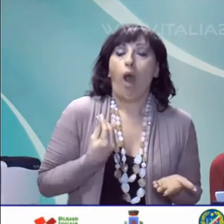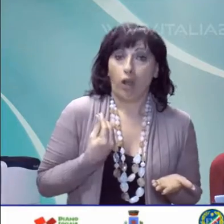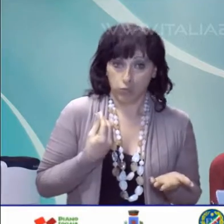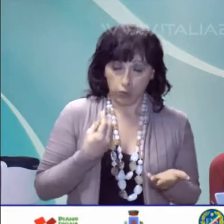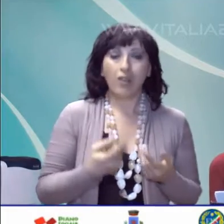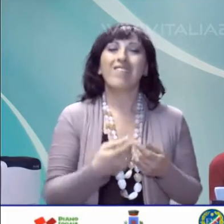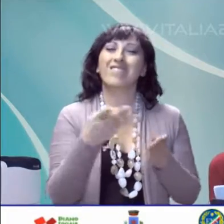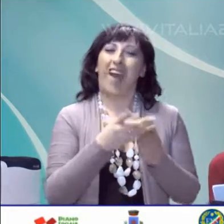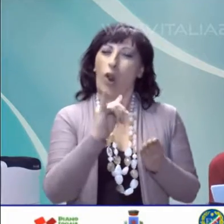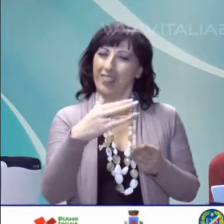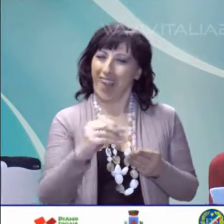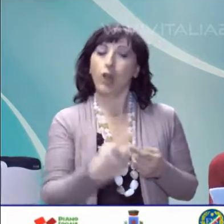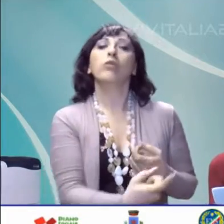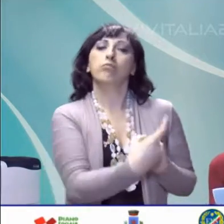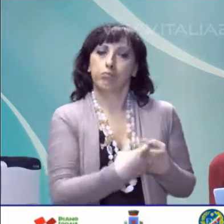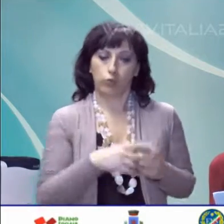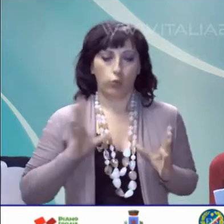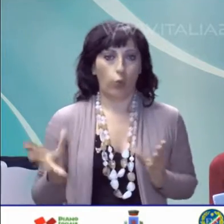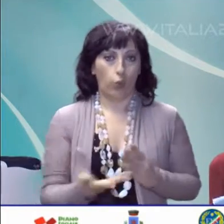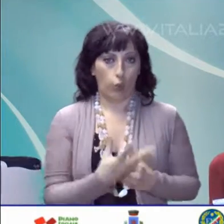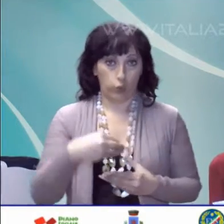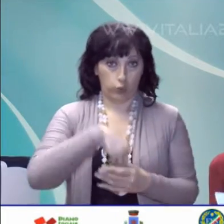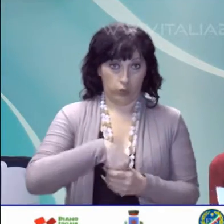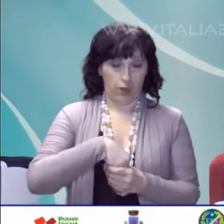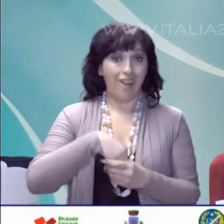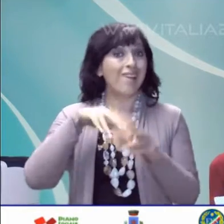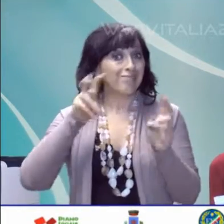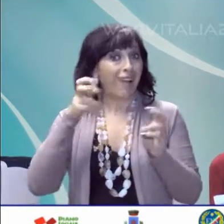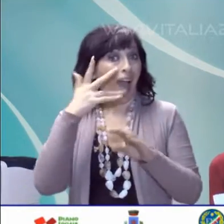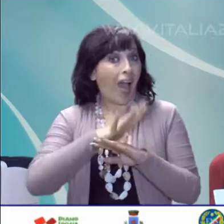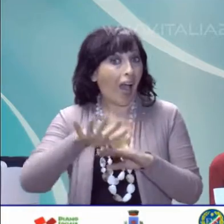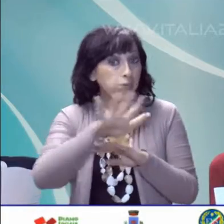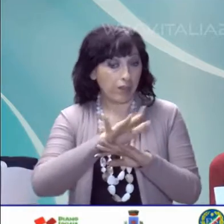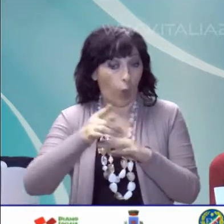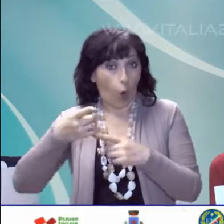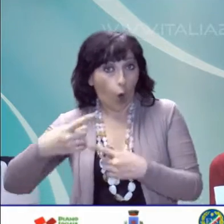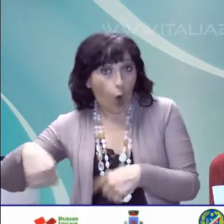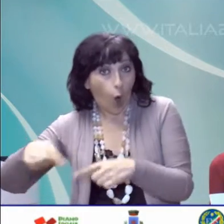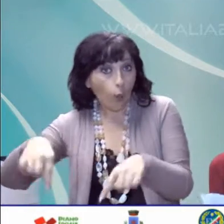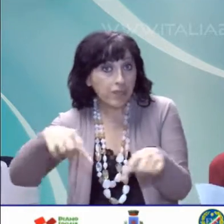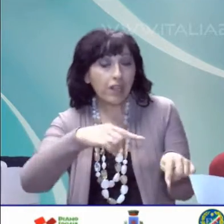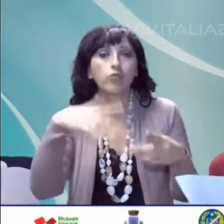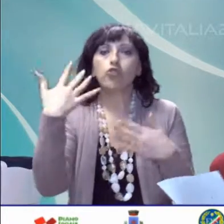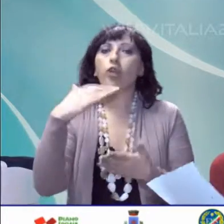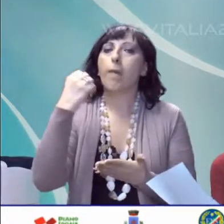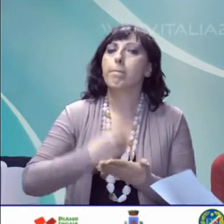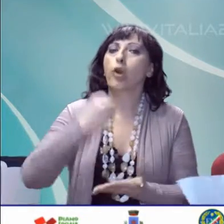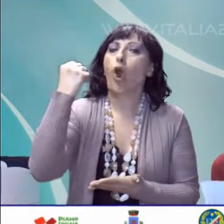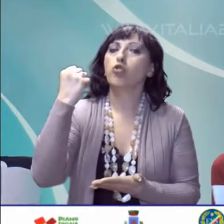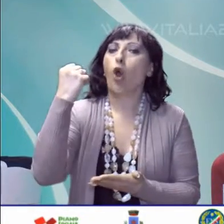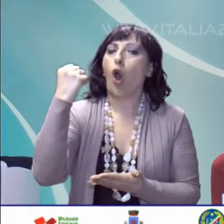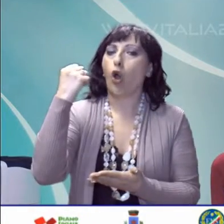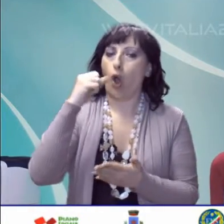Diano. In merito alle tematiche ambientali, i comitati hanno protocollato alla